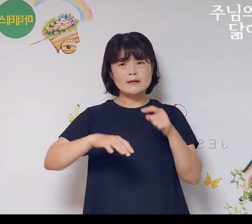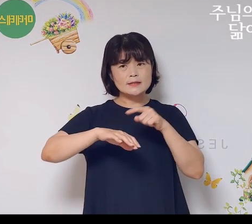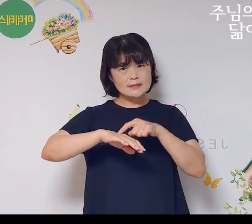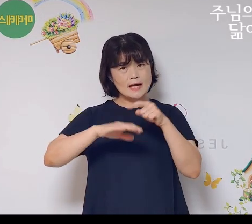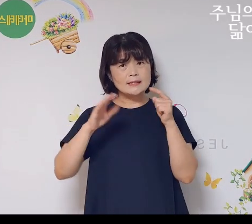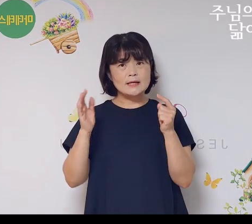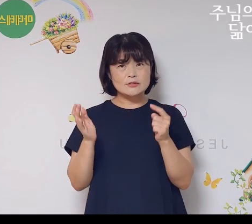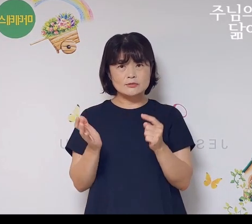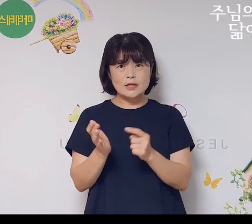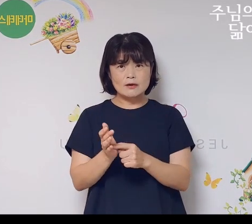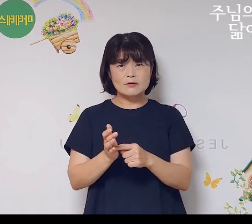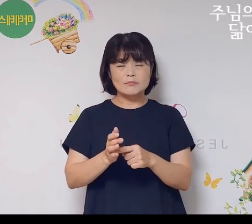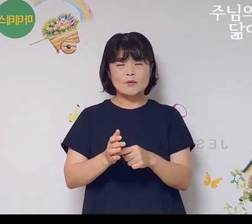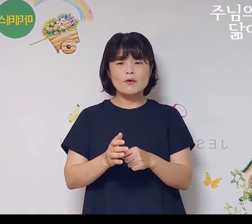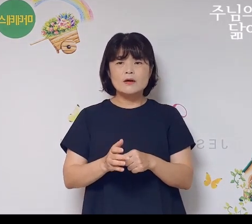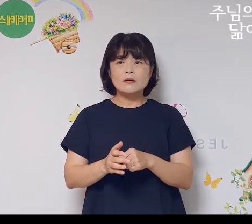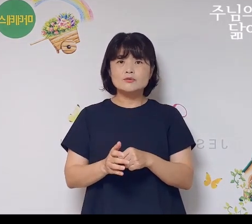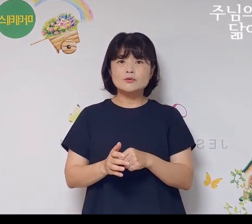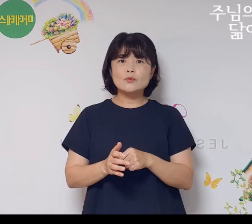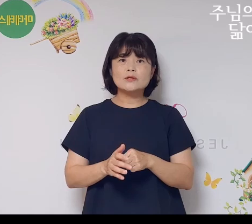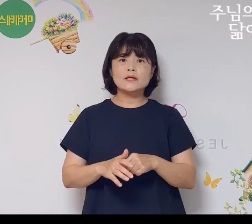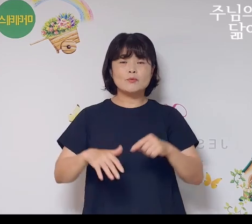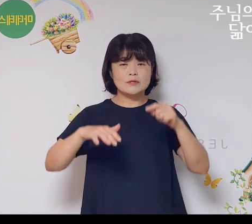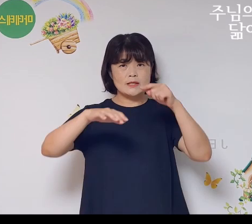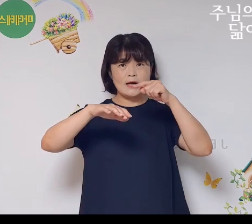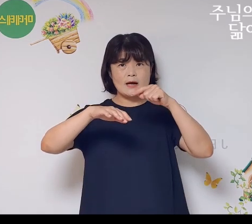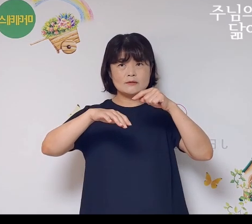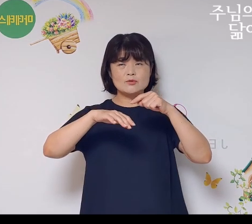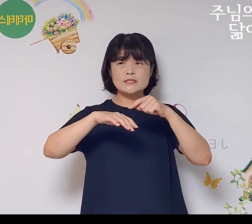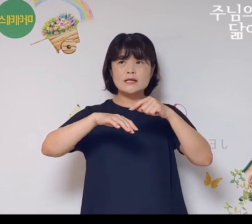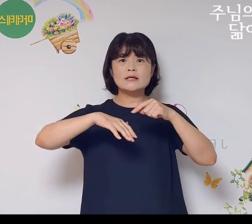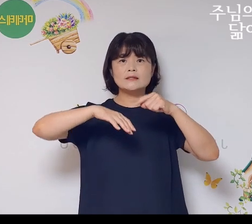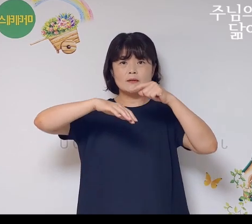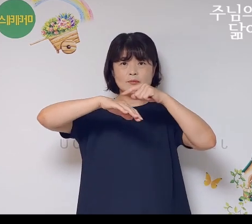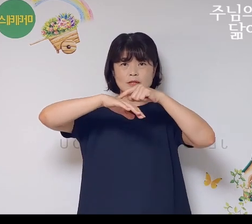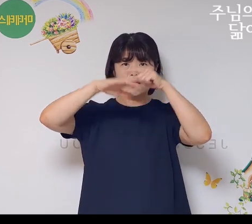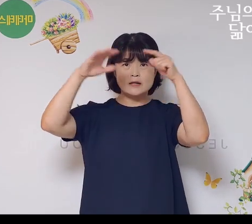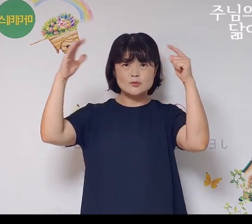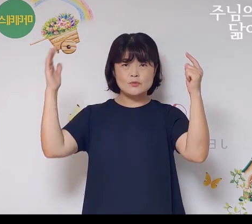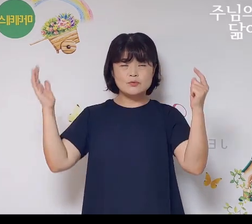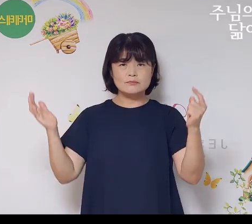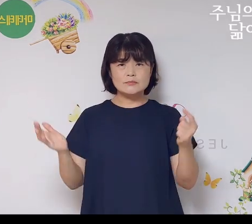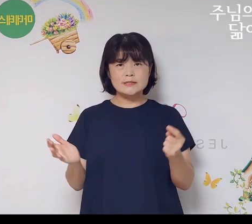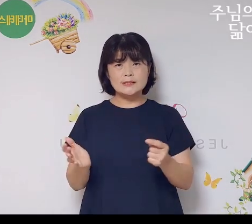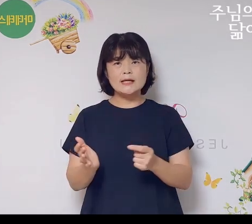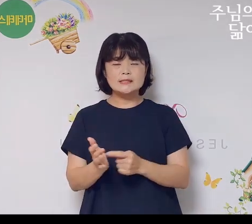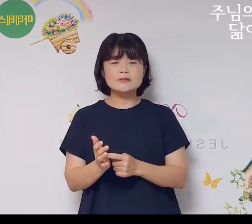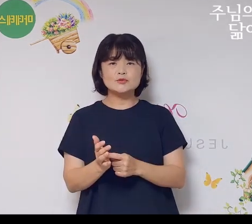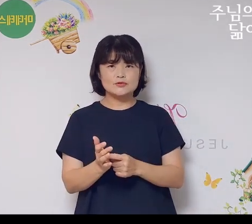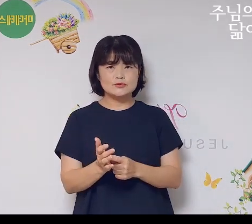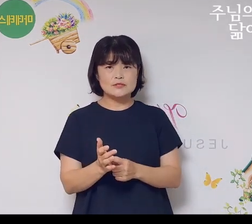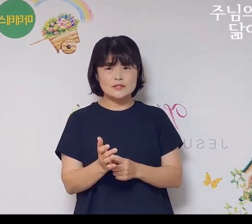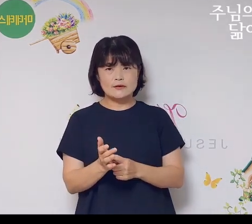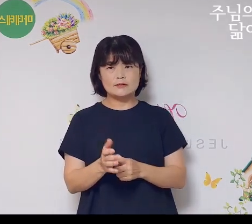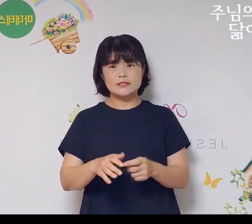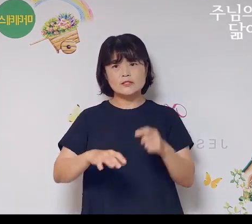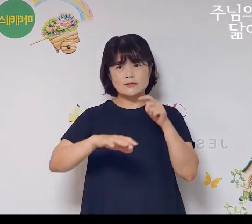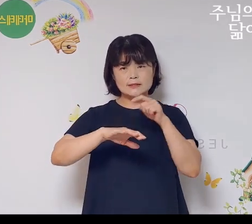그냥 작게 하셔도 돼요. 뭐 율동이다 보니까 찬양이다 보니까 조금 크게 하시는 분들도 있어요. 근데 저는